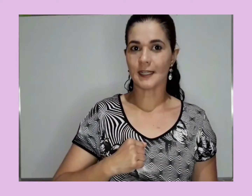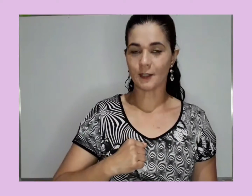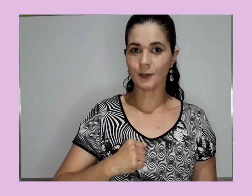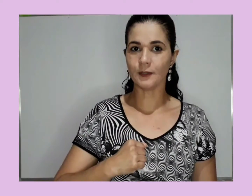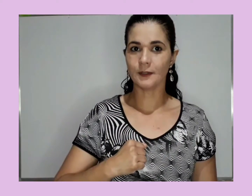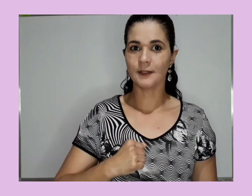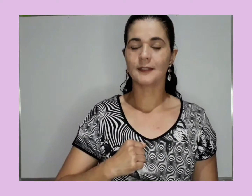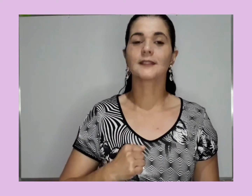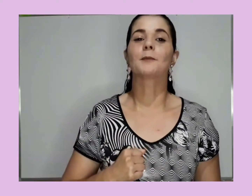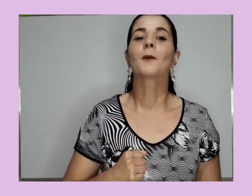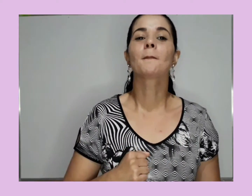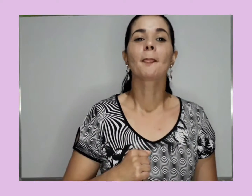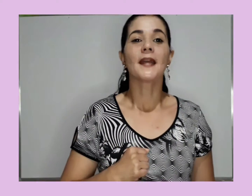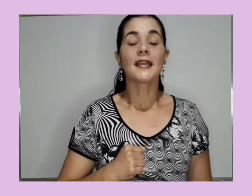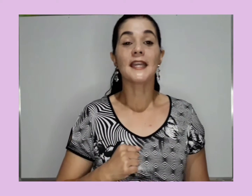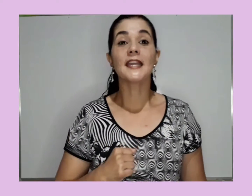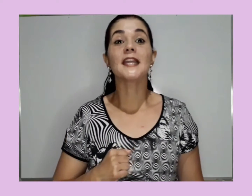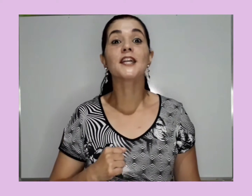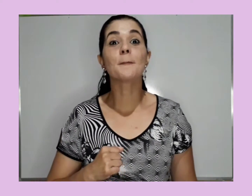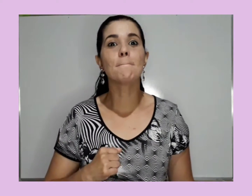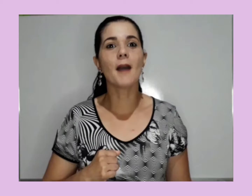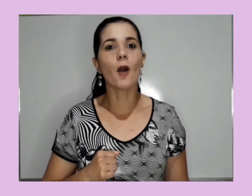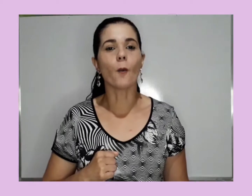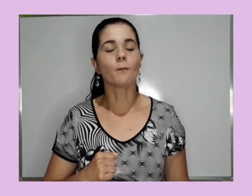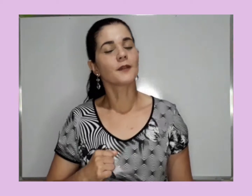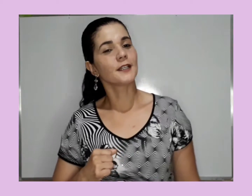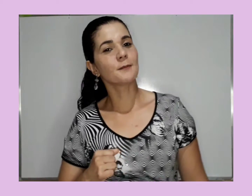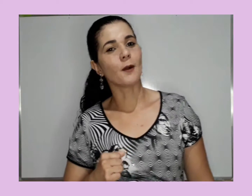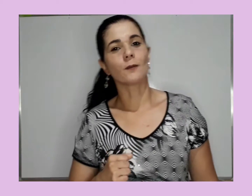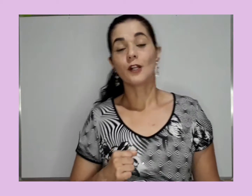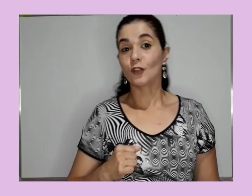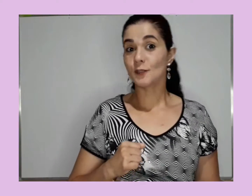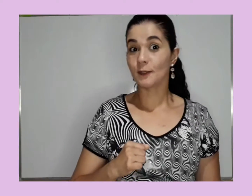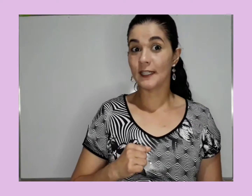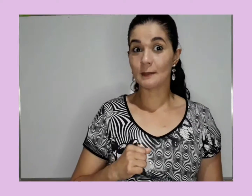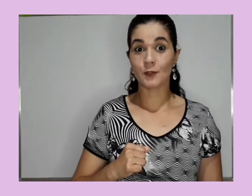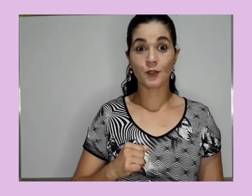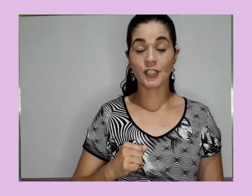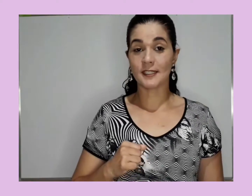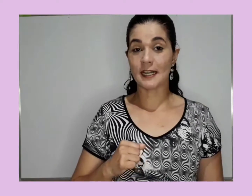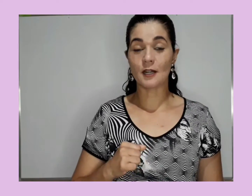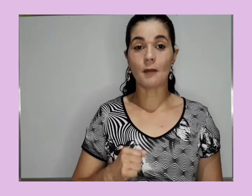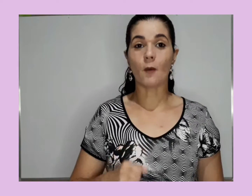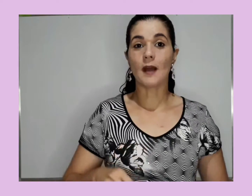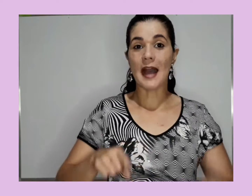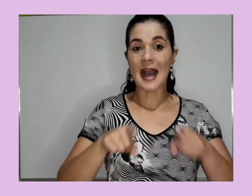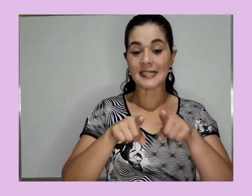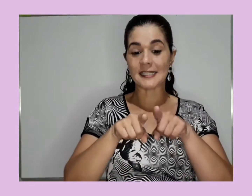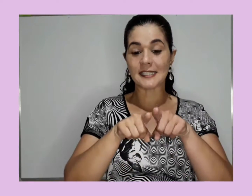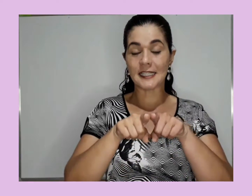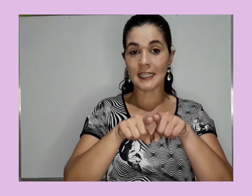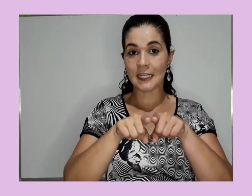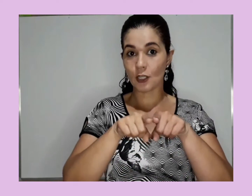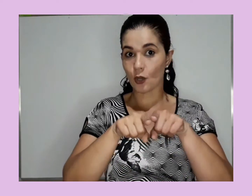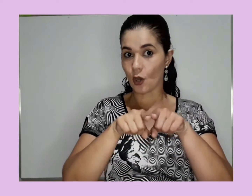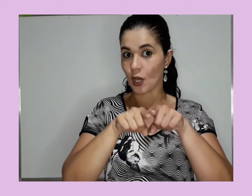certo? Bom? E irmão. Nós poderemos utilizar irmão assim, olha,